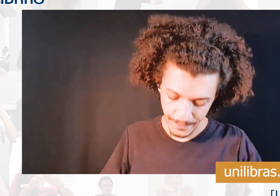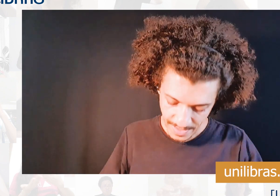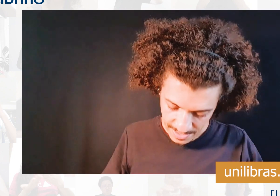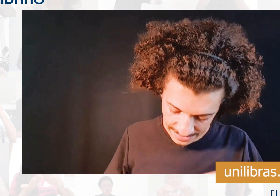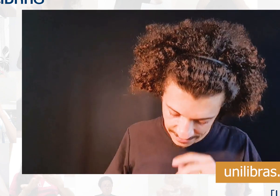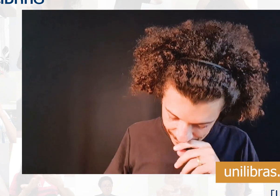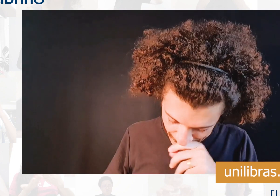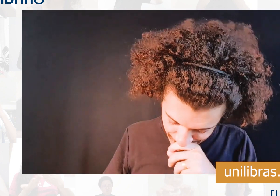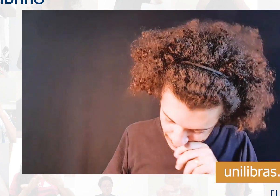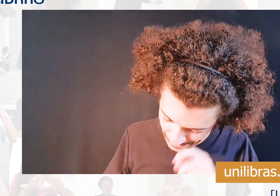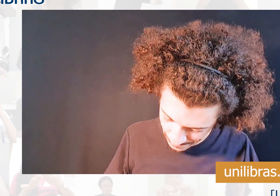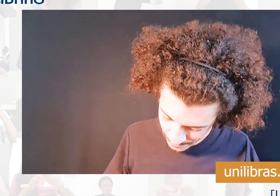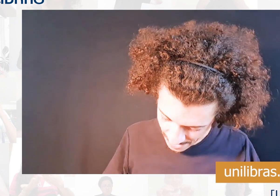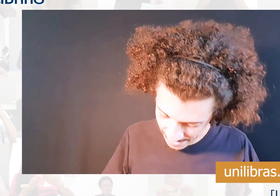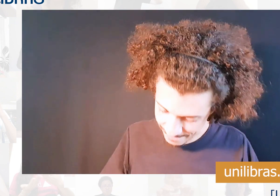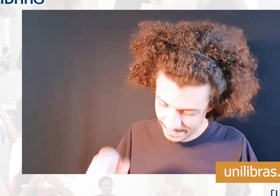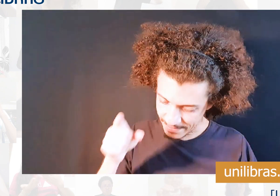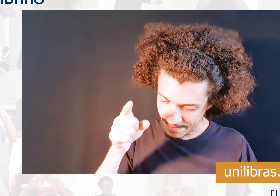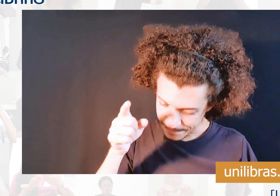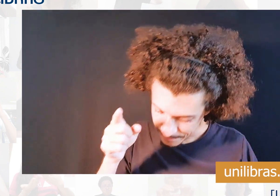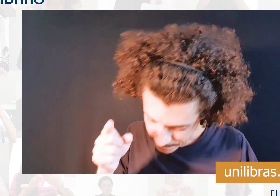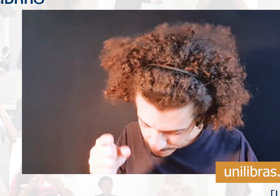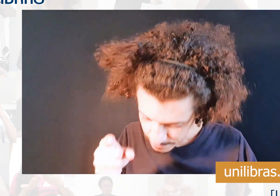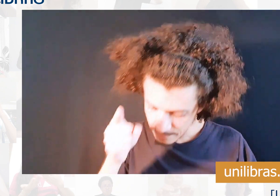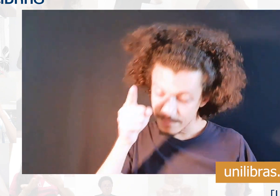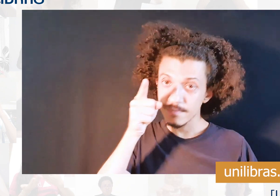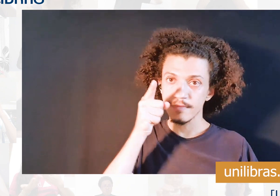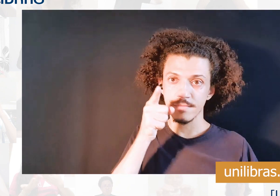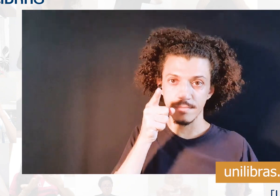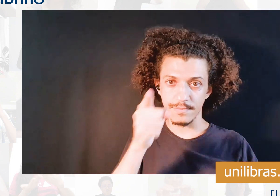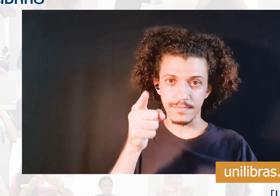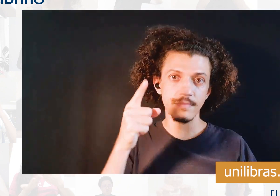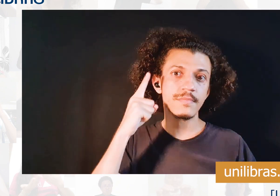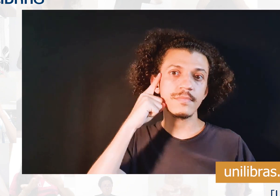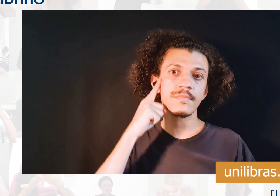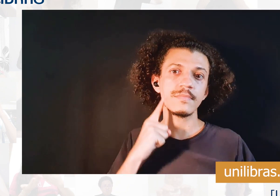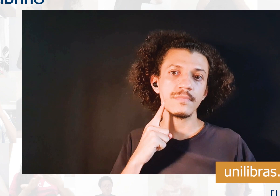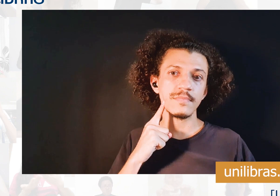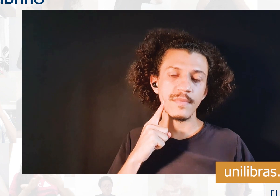Percebeu? Essa frase aqui, ela é feita